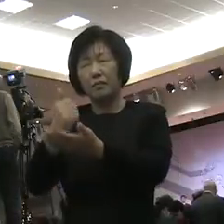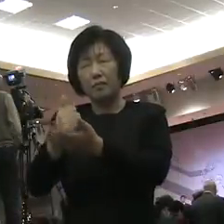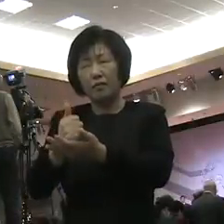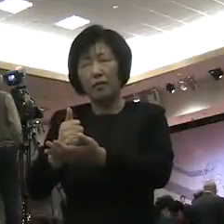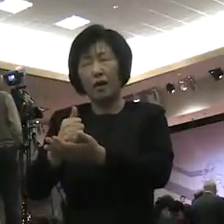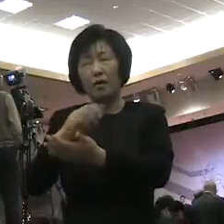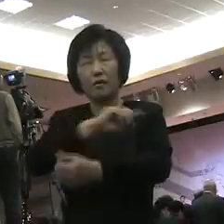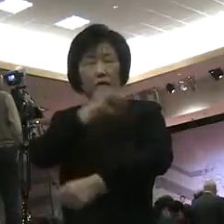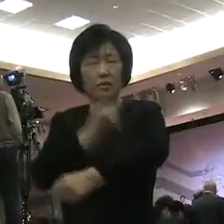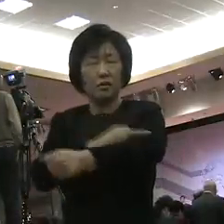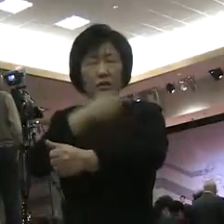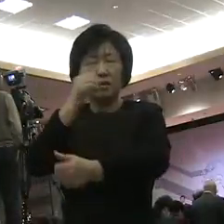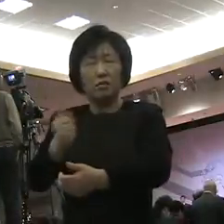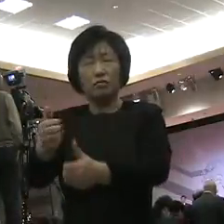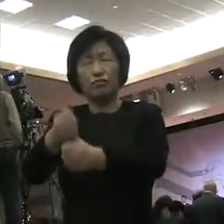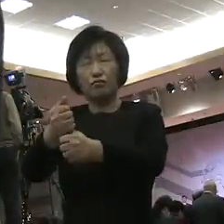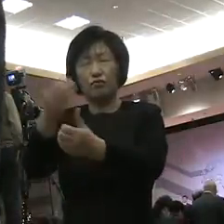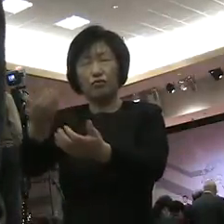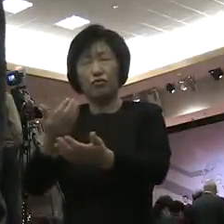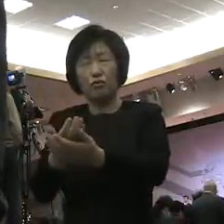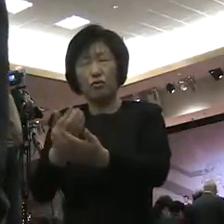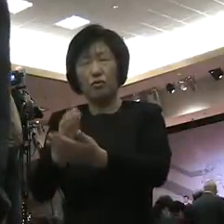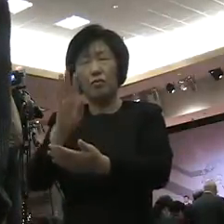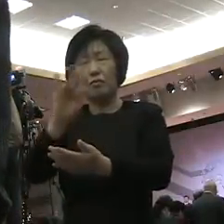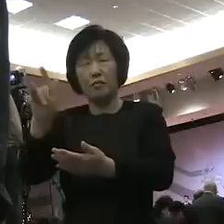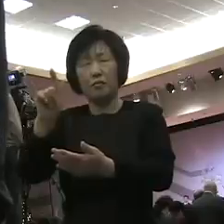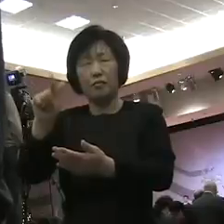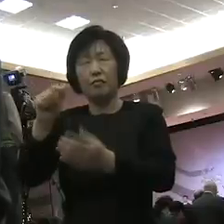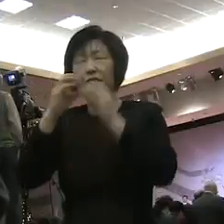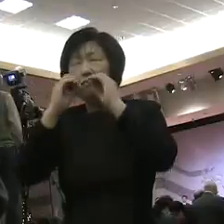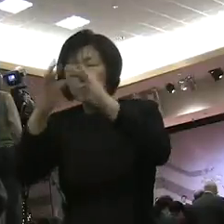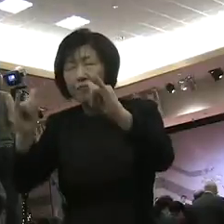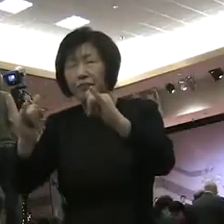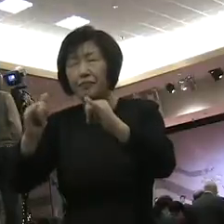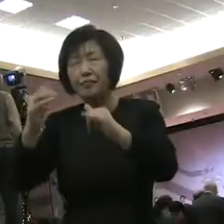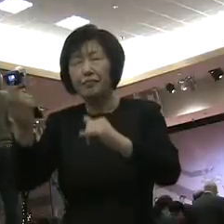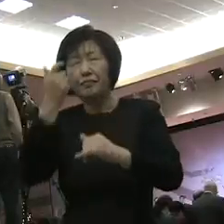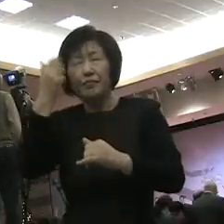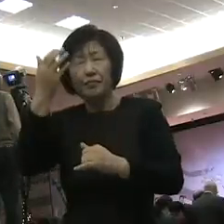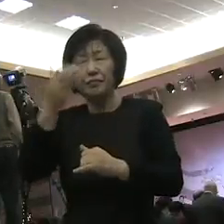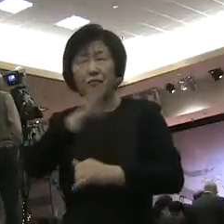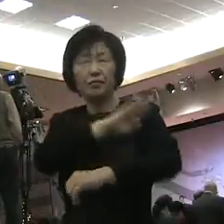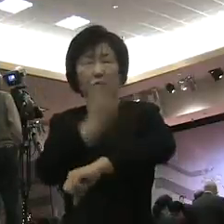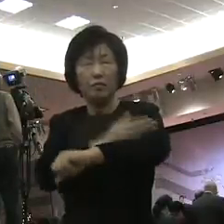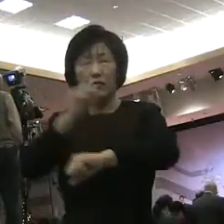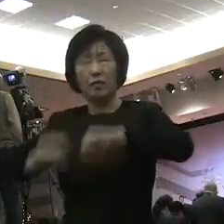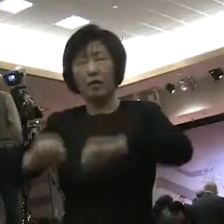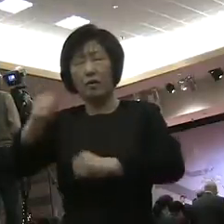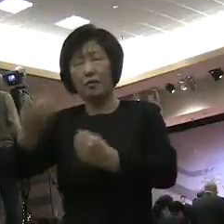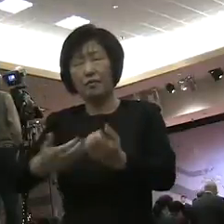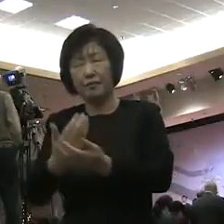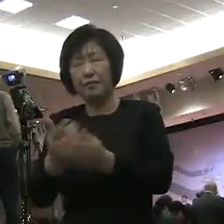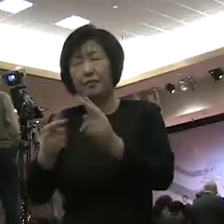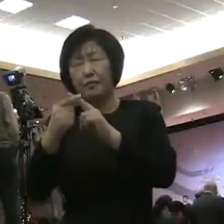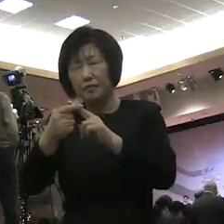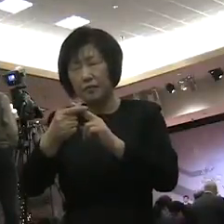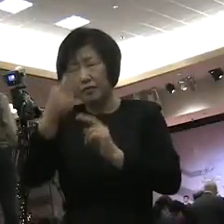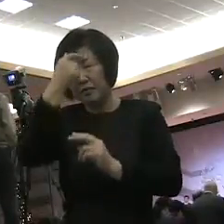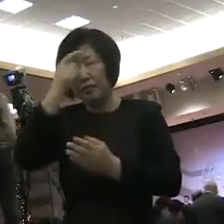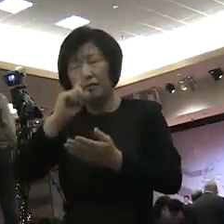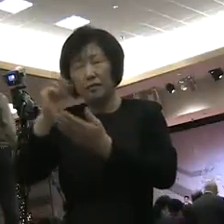장중에 붙들어 주시고 백운영 선교사님의 말씀 가운데 성령의 능력으로 역사하여 주시옵소서. 함께 기도합니다.